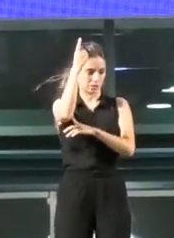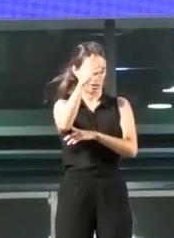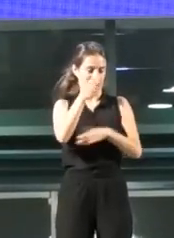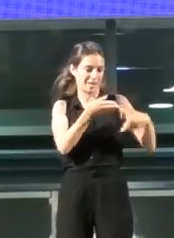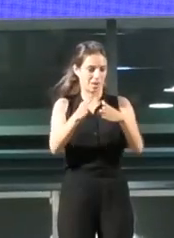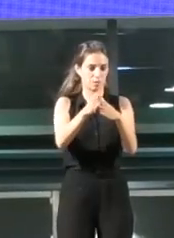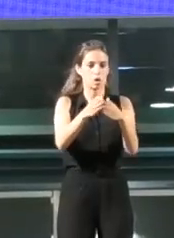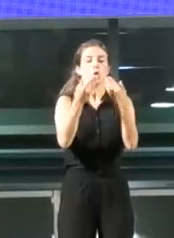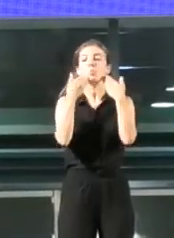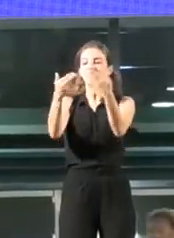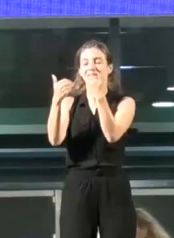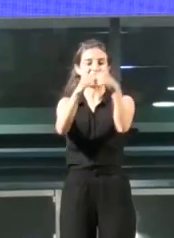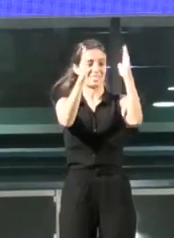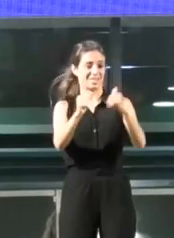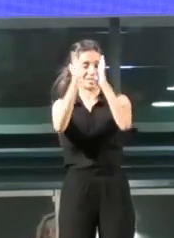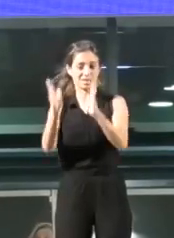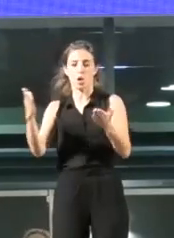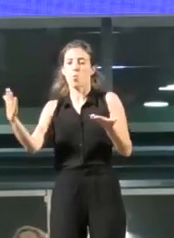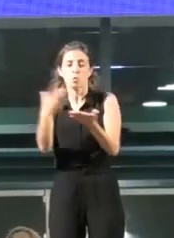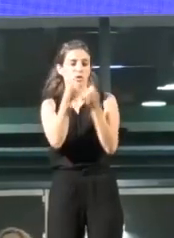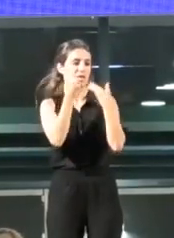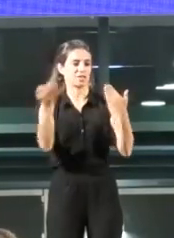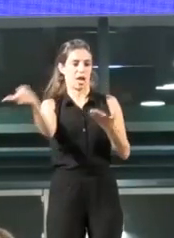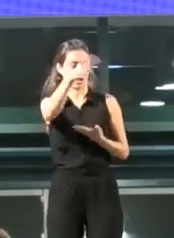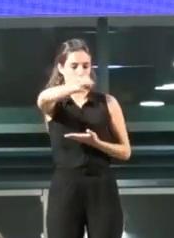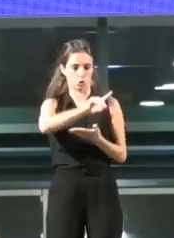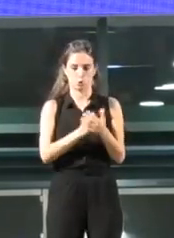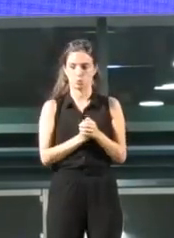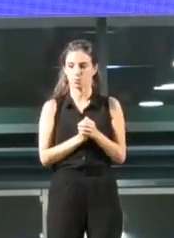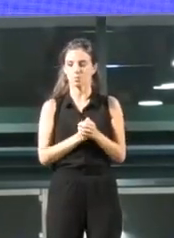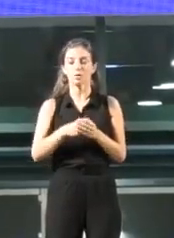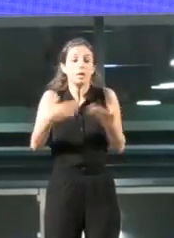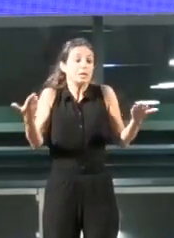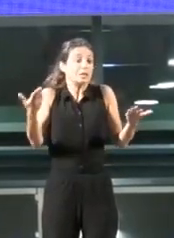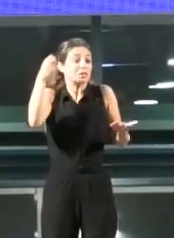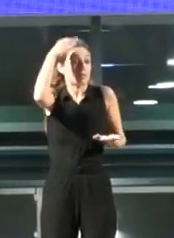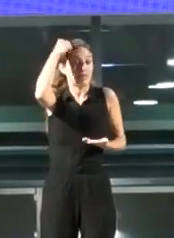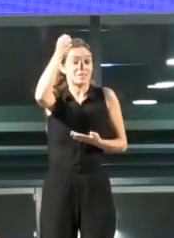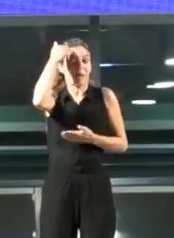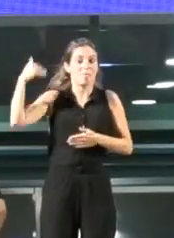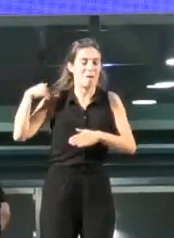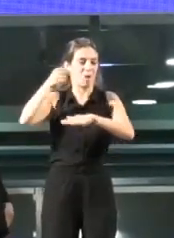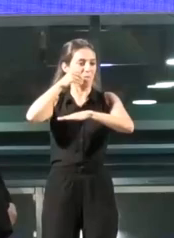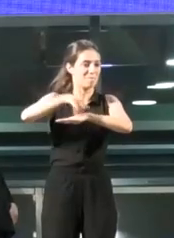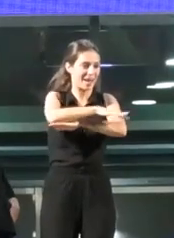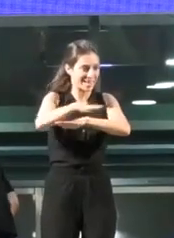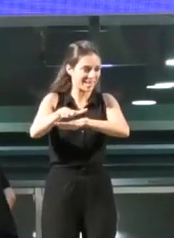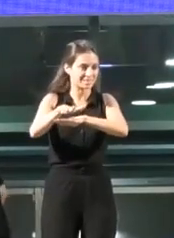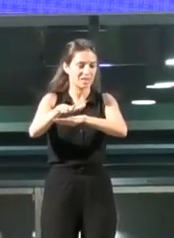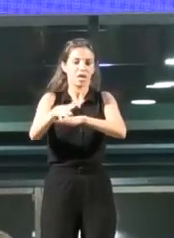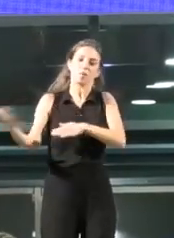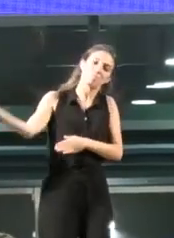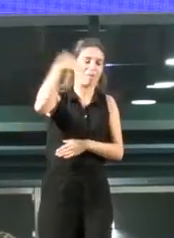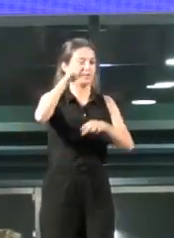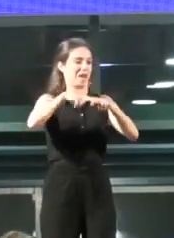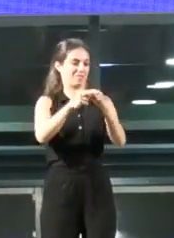Moltes gràcies, entitats, moltes gràcies a tots. I Cambrils, vileros, mariners, anem de festa